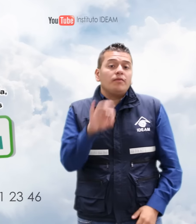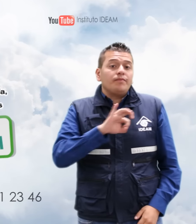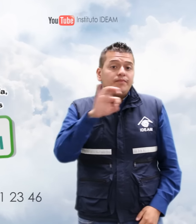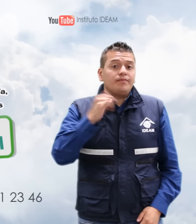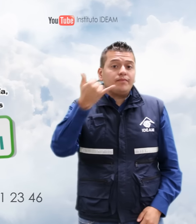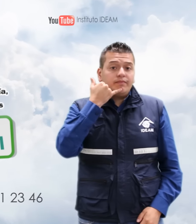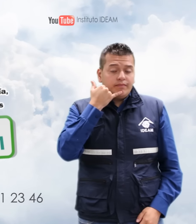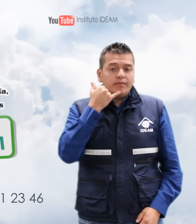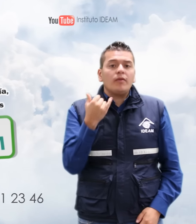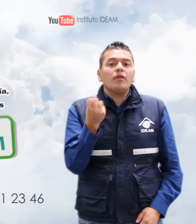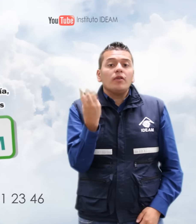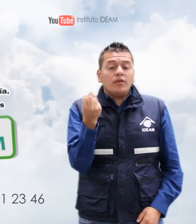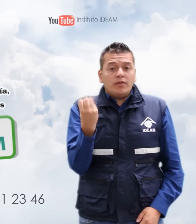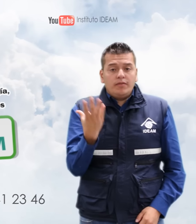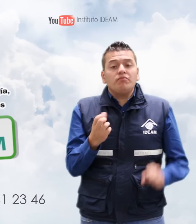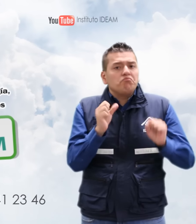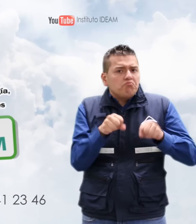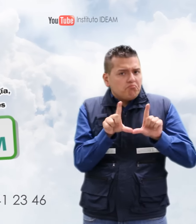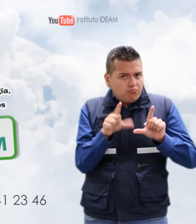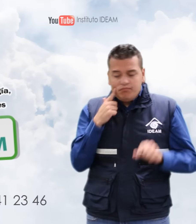comunicarse a los teléfonos que aparecen en pantalla